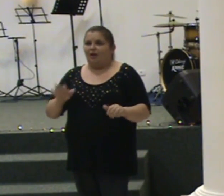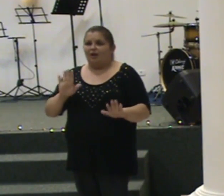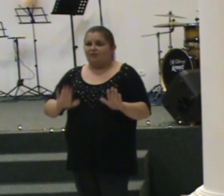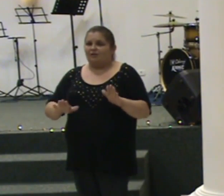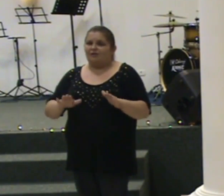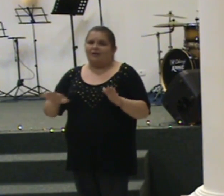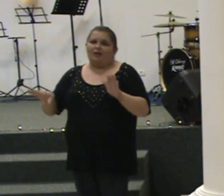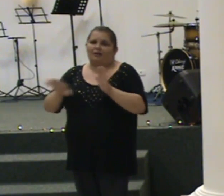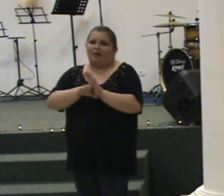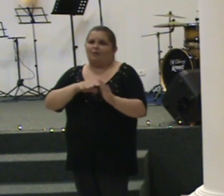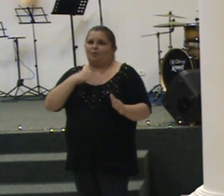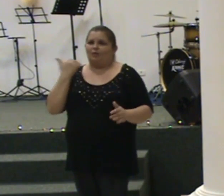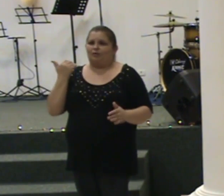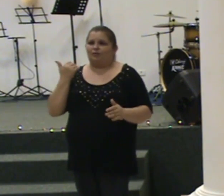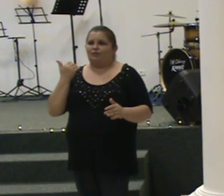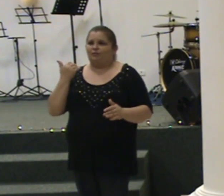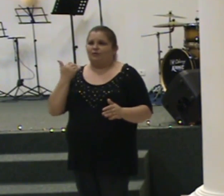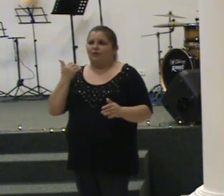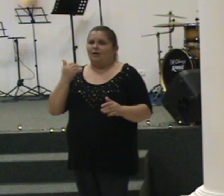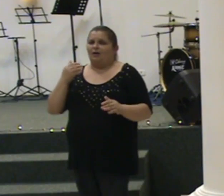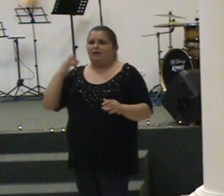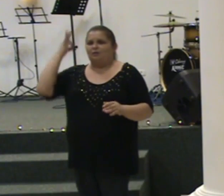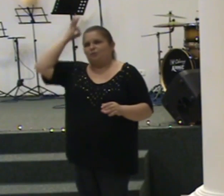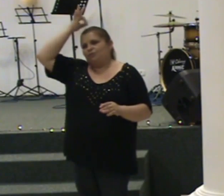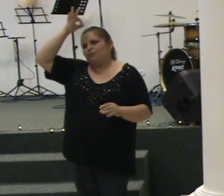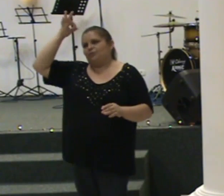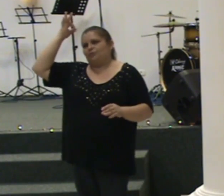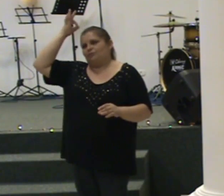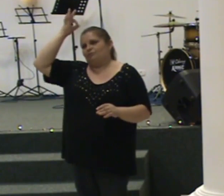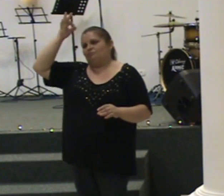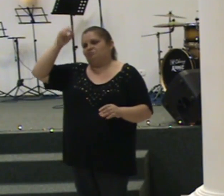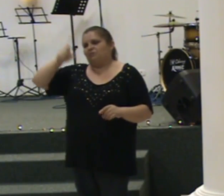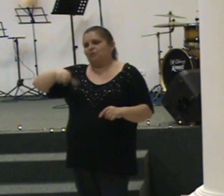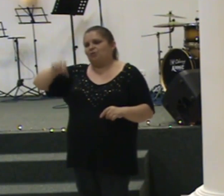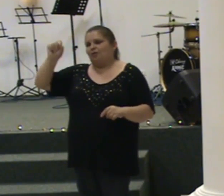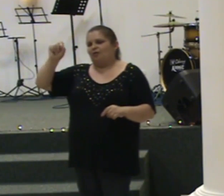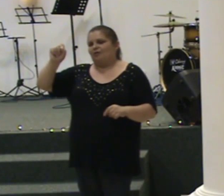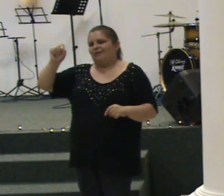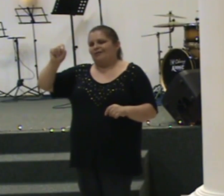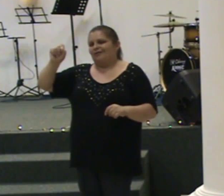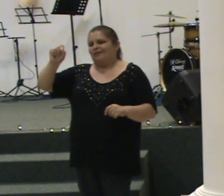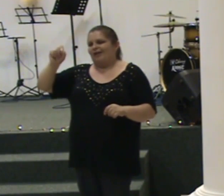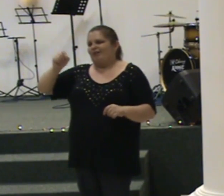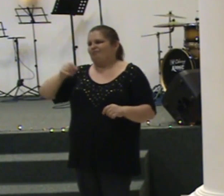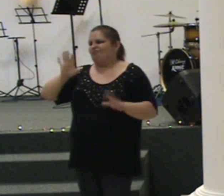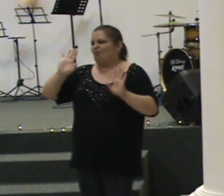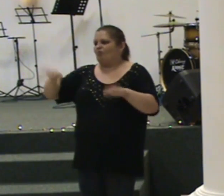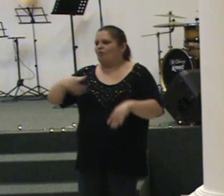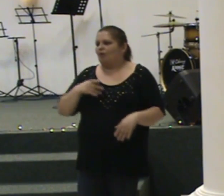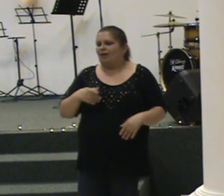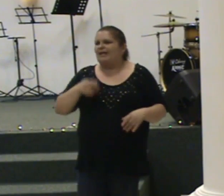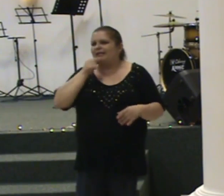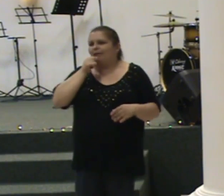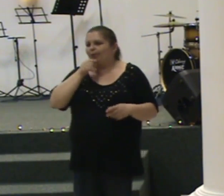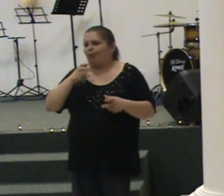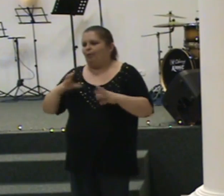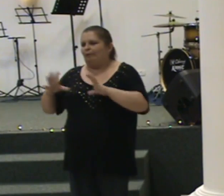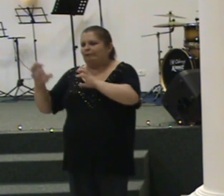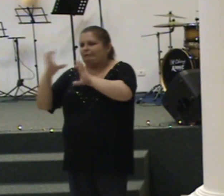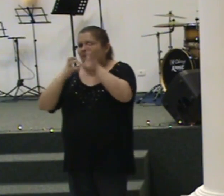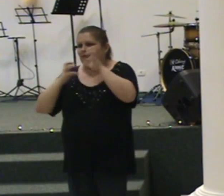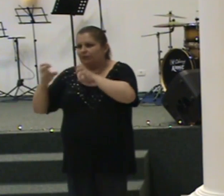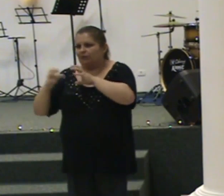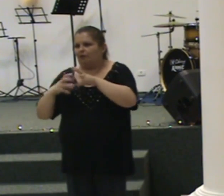morte. Morte espiritual, que você escolhe não falar mais com aquela pessoa. Você mata